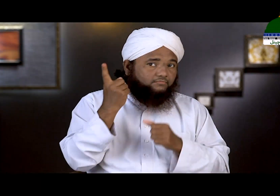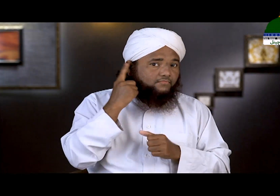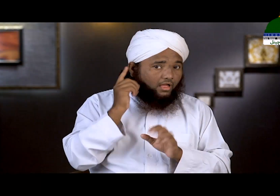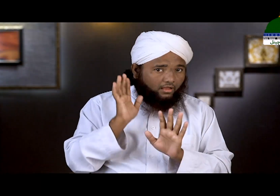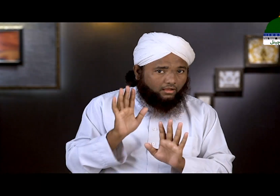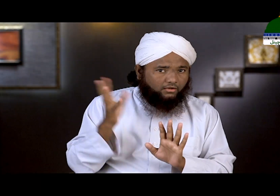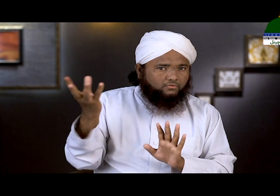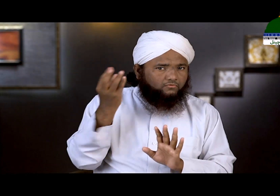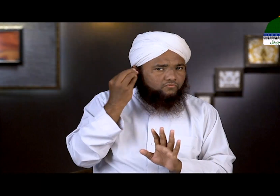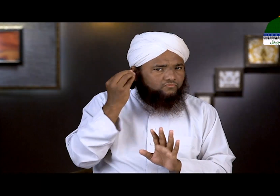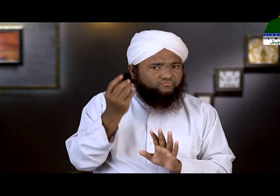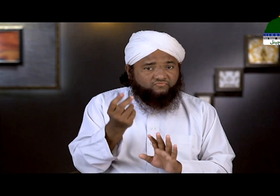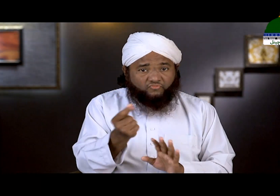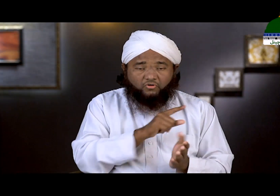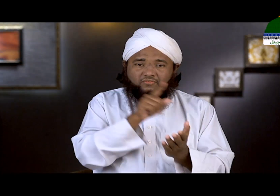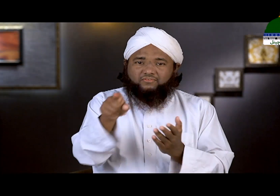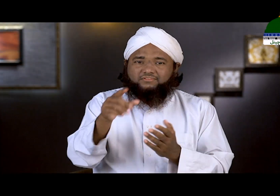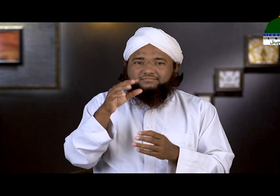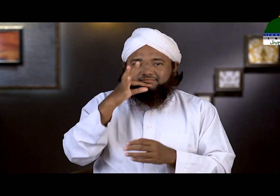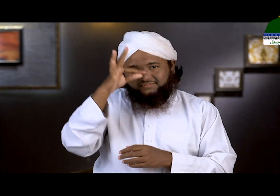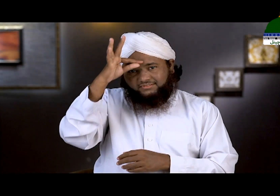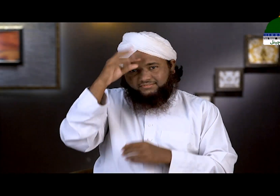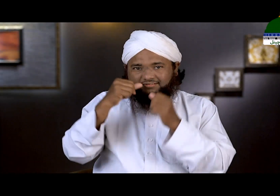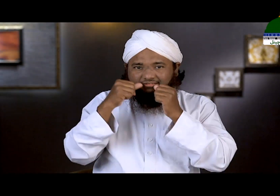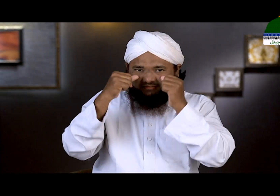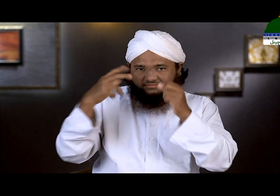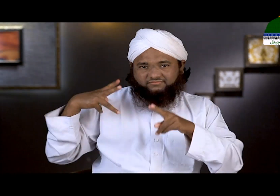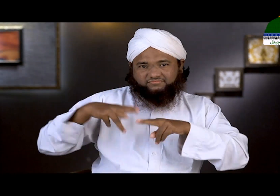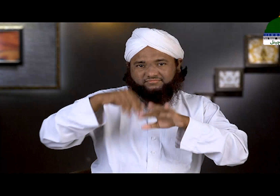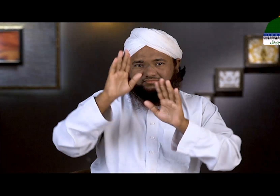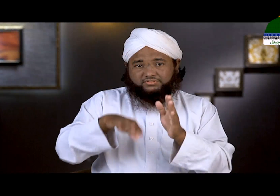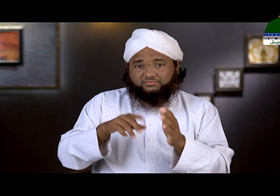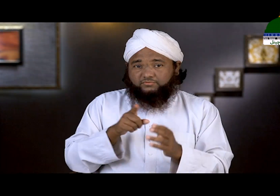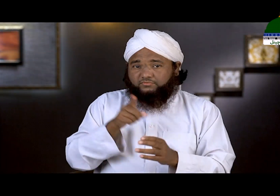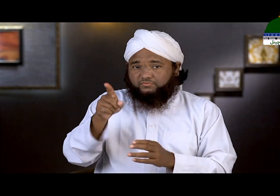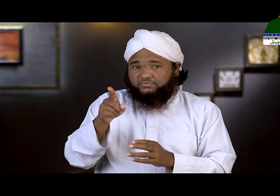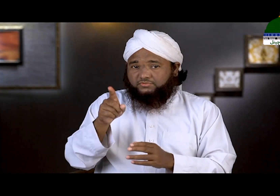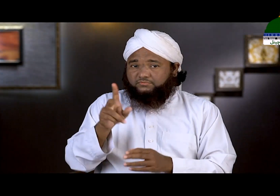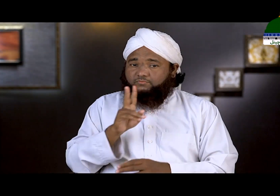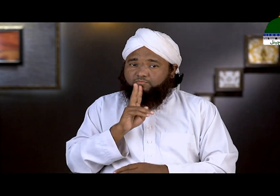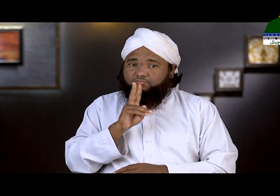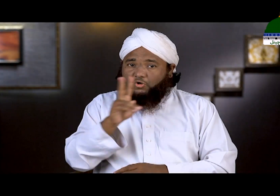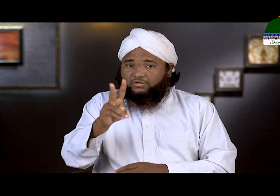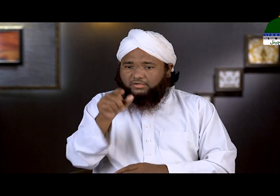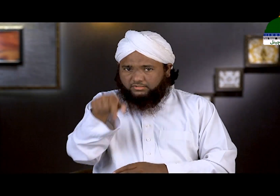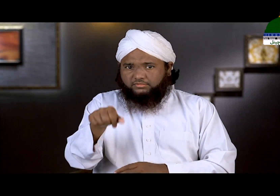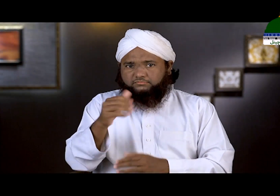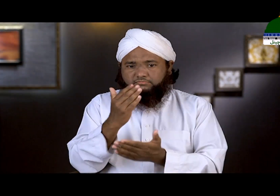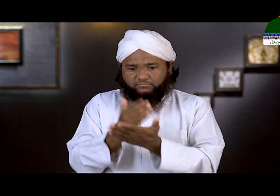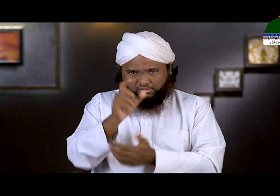پاس تشریف لائیں گے اور فرمائیں گے، اے میرے رب کے فرشتوں ٹھہر جاؤ۔ فرشتے عرض کریں گے، یا رسول اللہ صلی اللہ